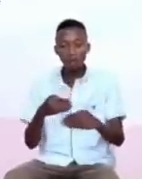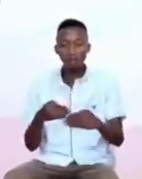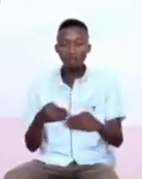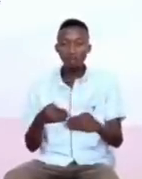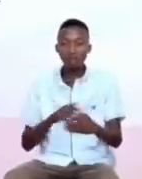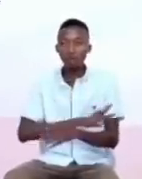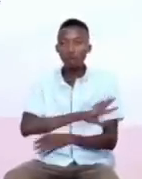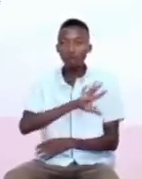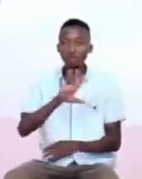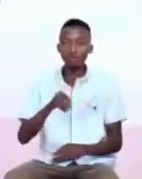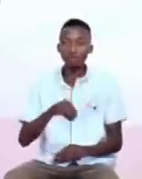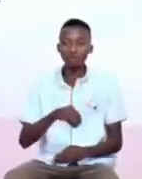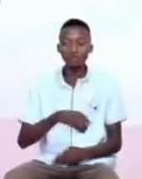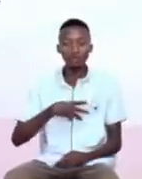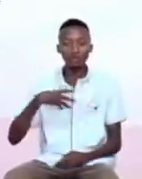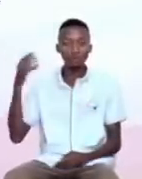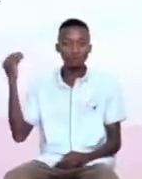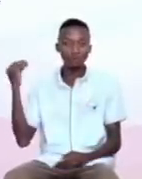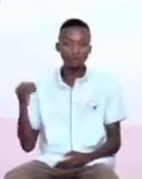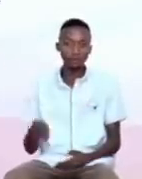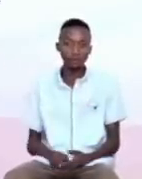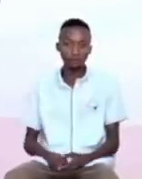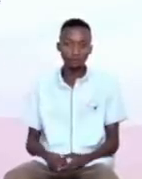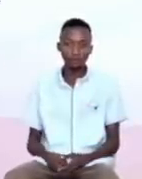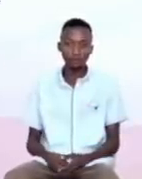moto. Habari imeisha.